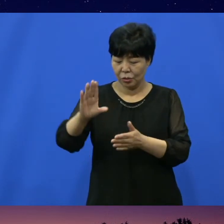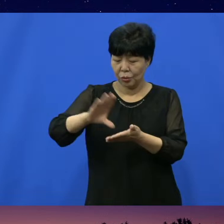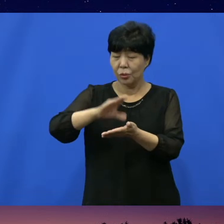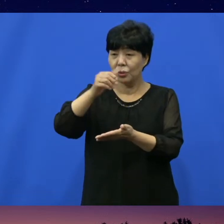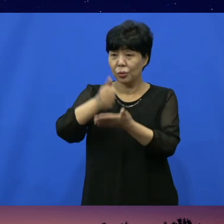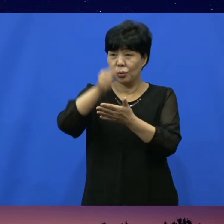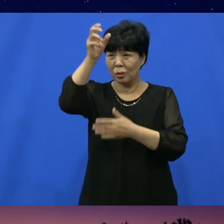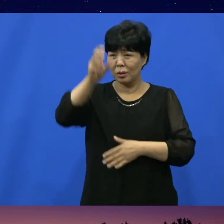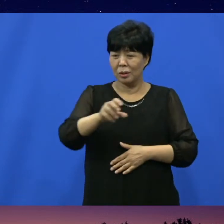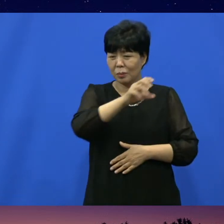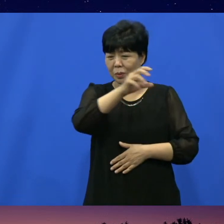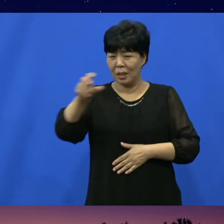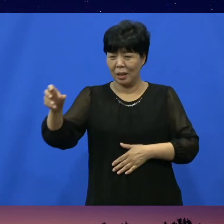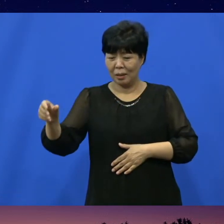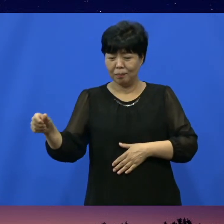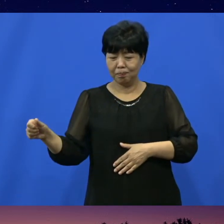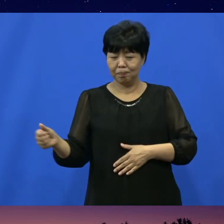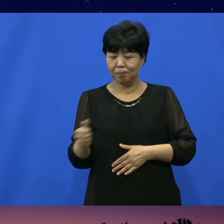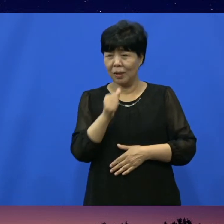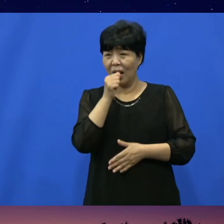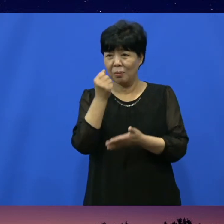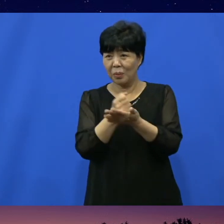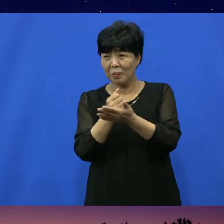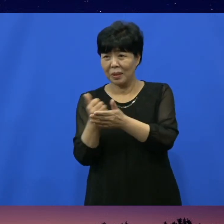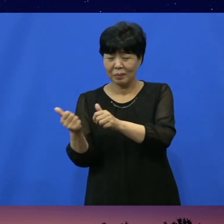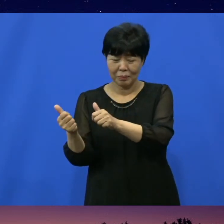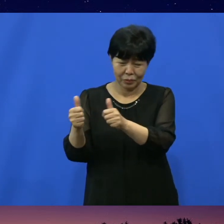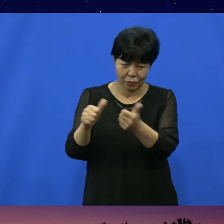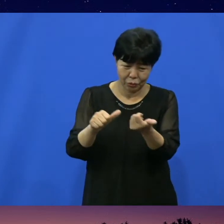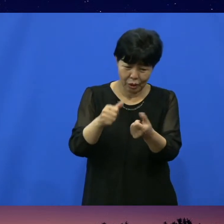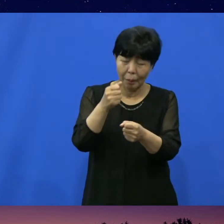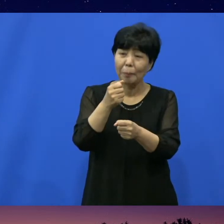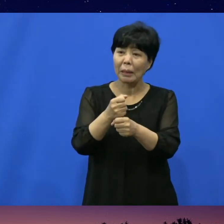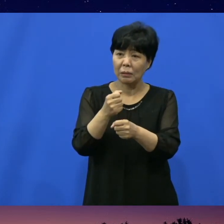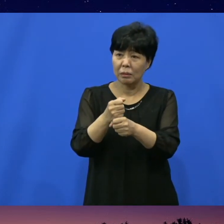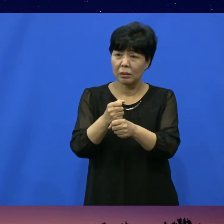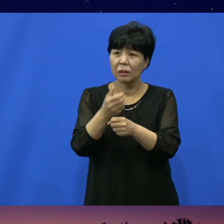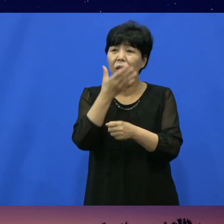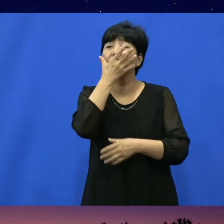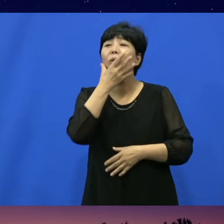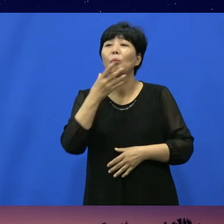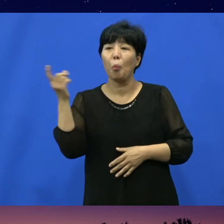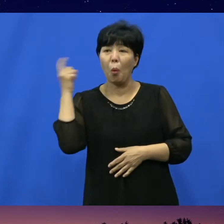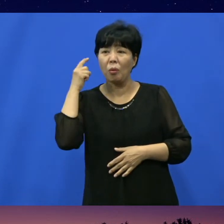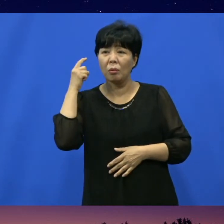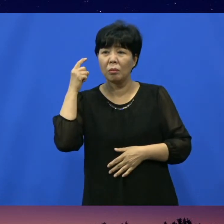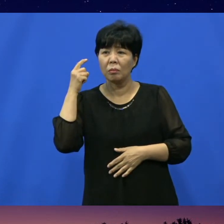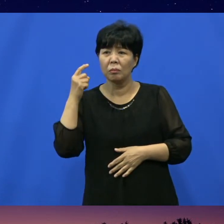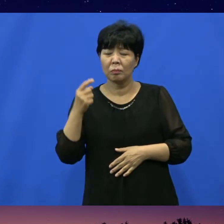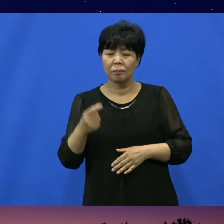대가를 지불하신 그 복음을 거부하는 거예요. 그럼 매우 위험한 거예요.